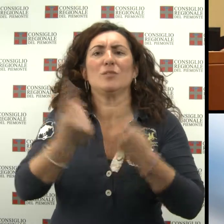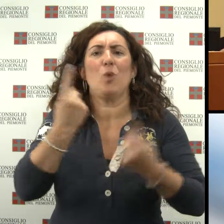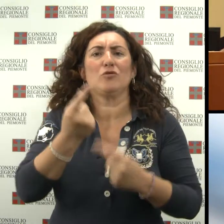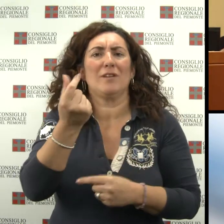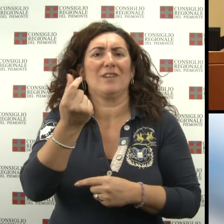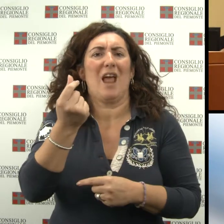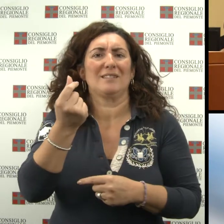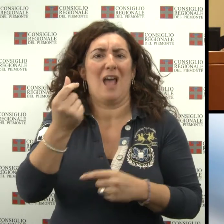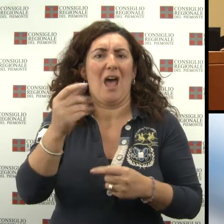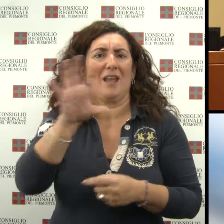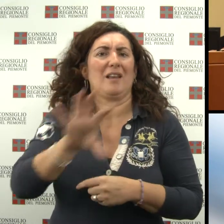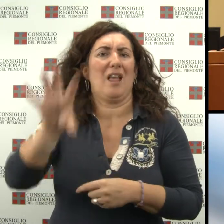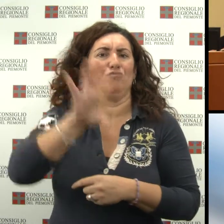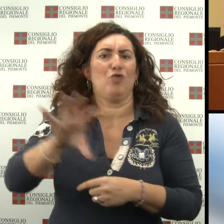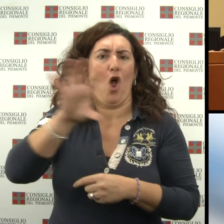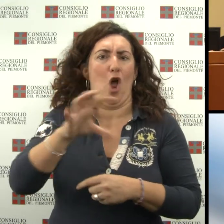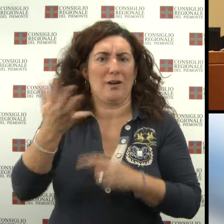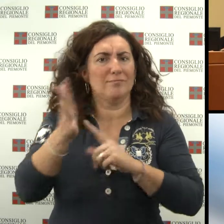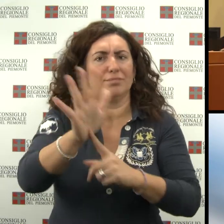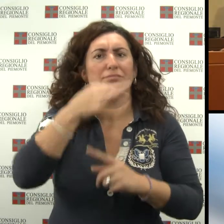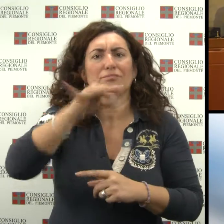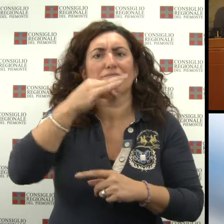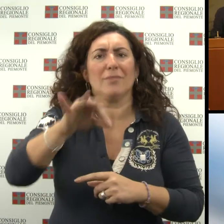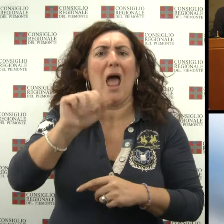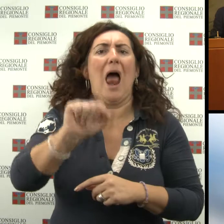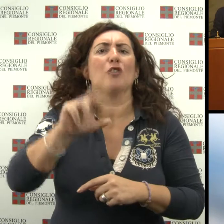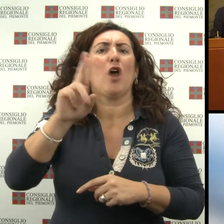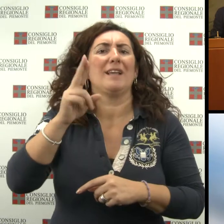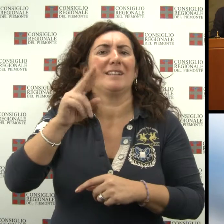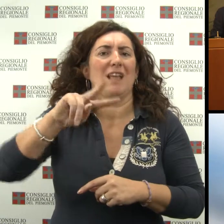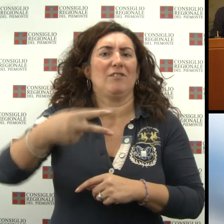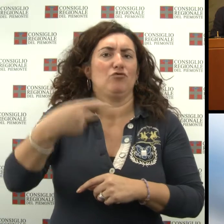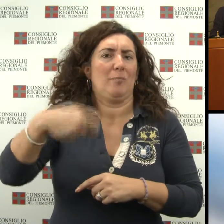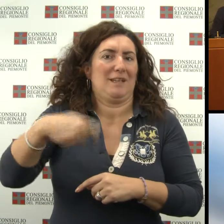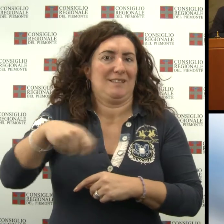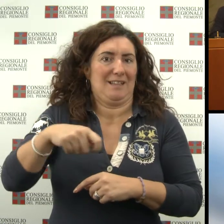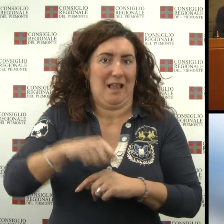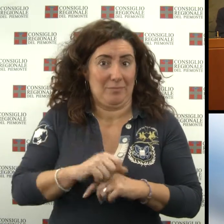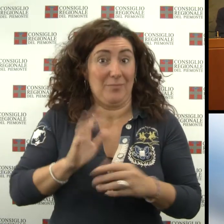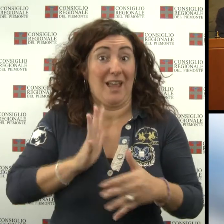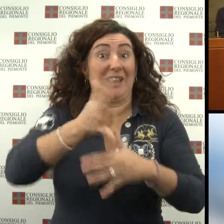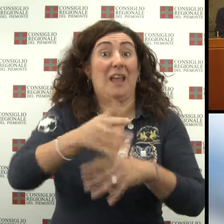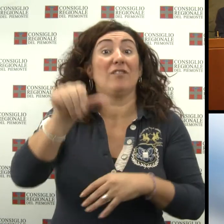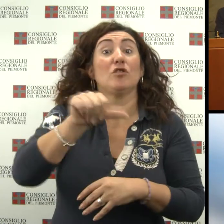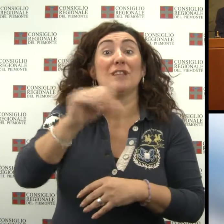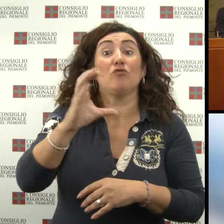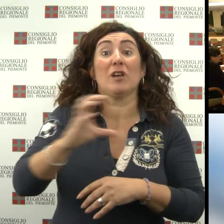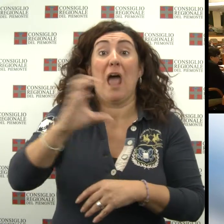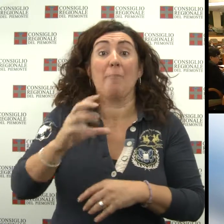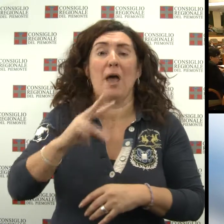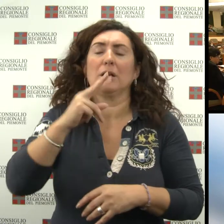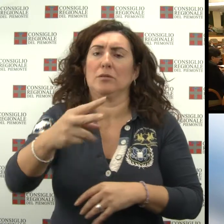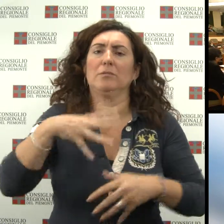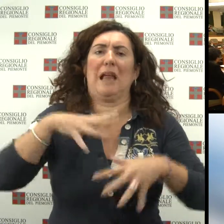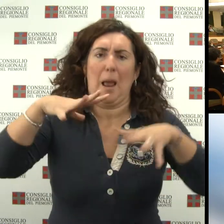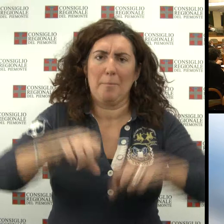finanziaria dell'ente, illustrata dal vicepresidente Aldo Reschigna. Nel suo intervento il presidente Sergio Chiamparino si è impegnato espressamente a